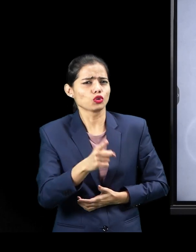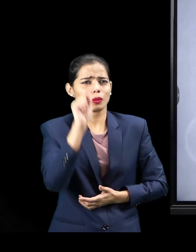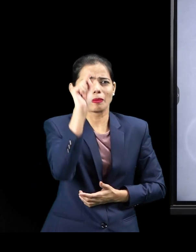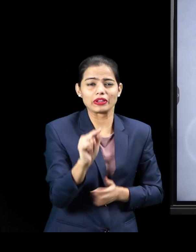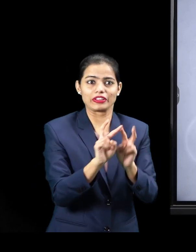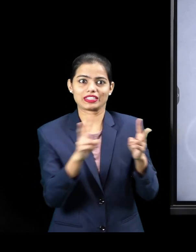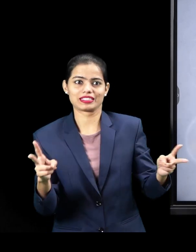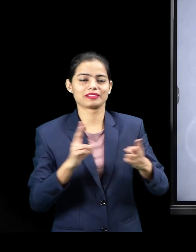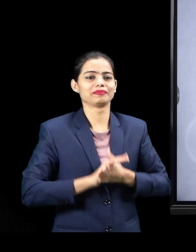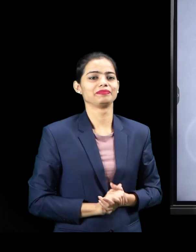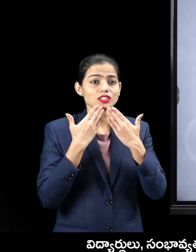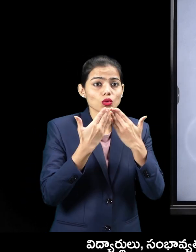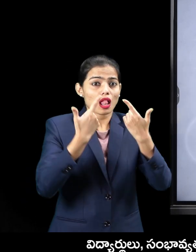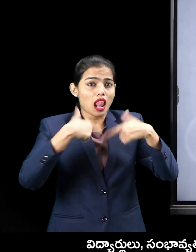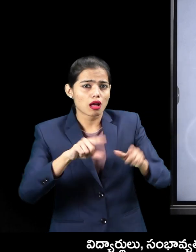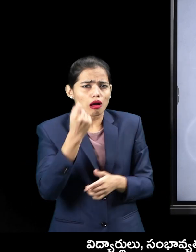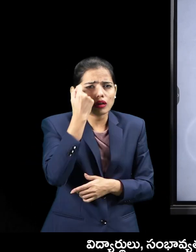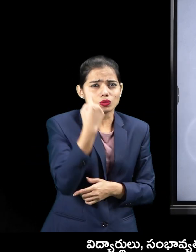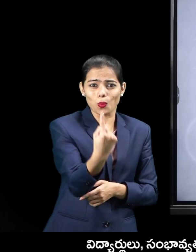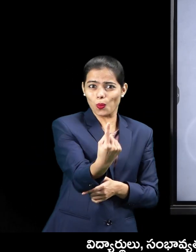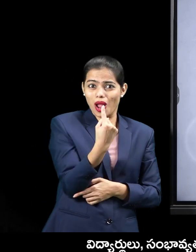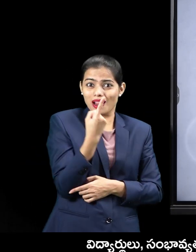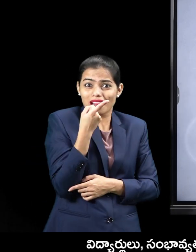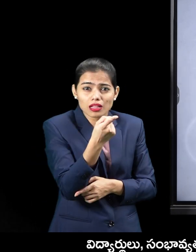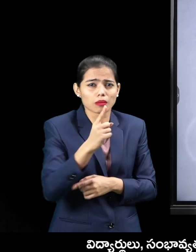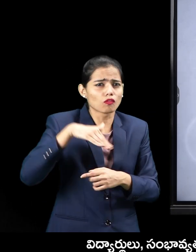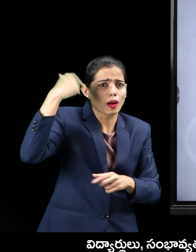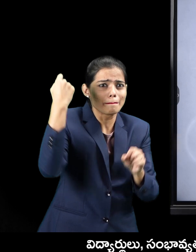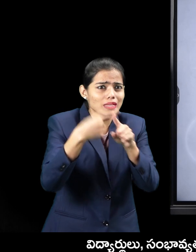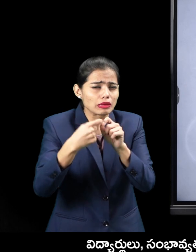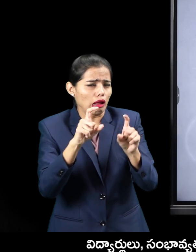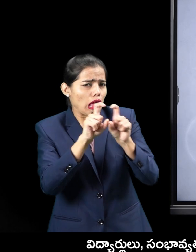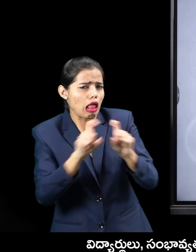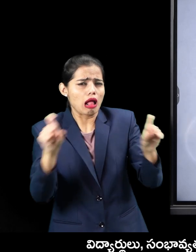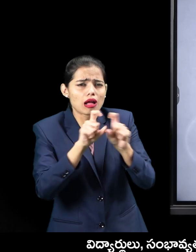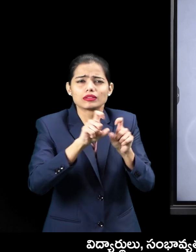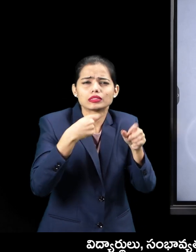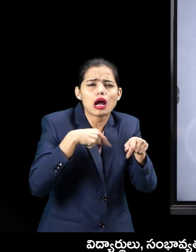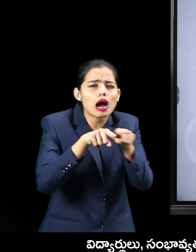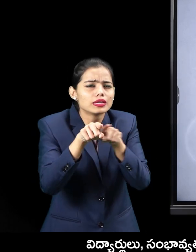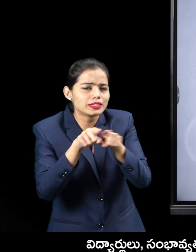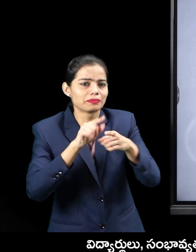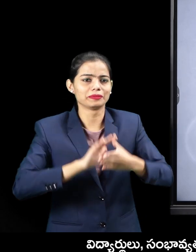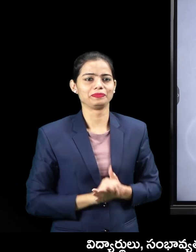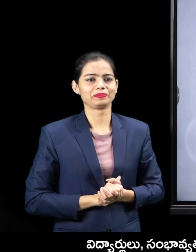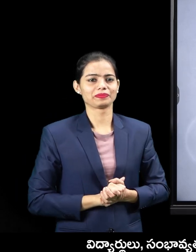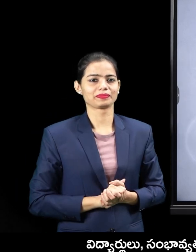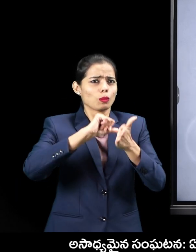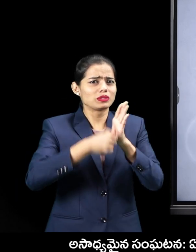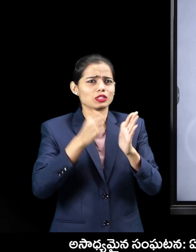ఖచ్చితంగా ఈవెంట్స్. స్టూడెంట్స్, సంభావ్యత యొక్క ప్రతిరూపాన్ని ఉదాహరణతో స్పష్టంగా అర్థం